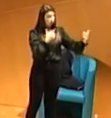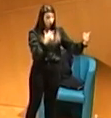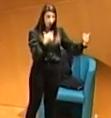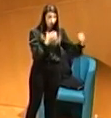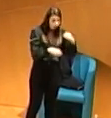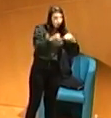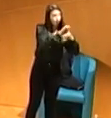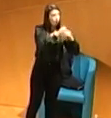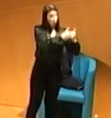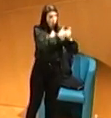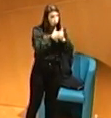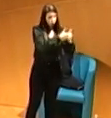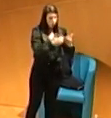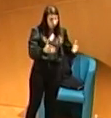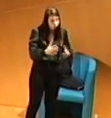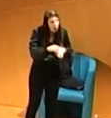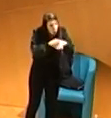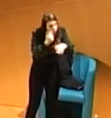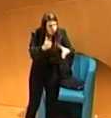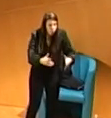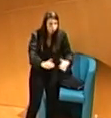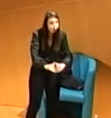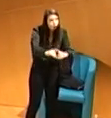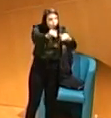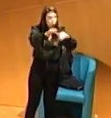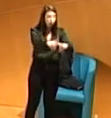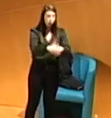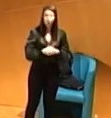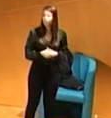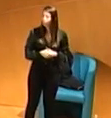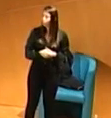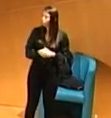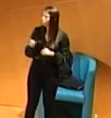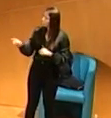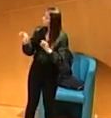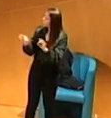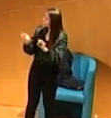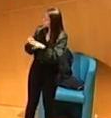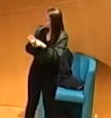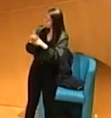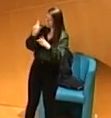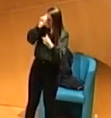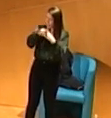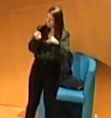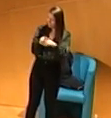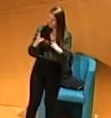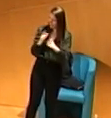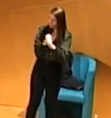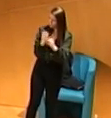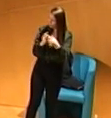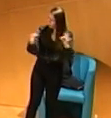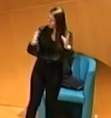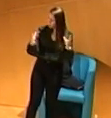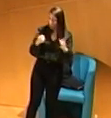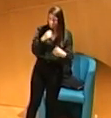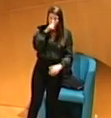encore. Voilà, c'est un peu ça. Pour résumer ceci, vous dites une phrase qui est très importante, c'est-à-dire on ne peut pas être